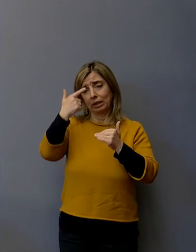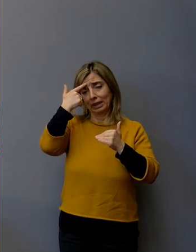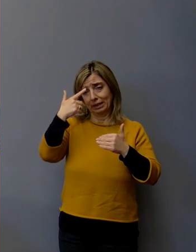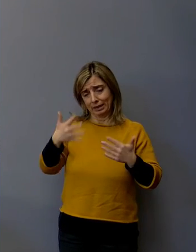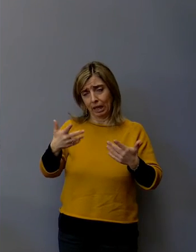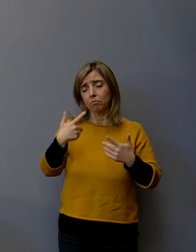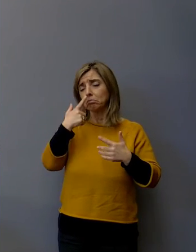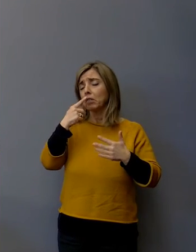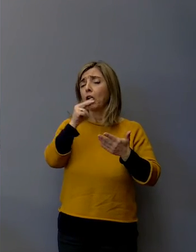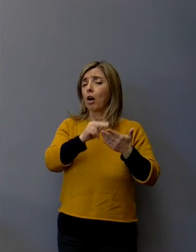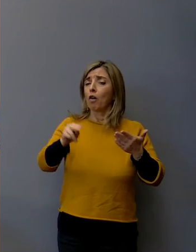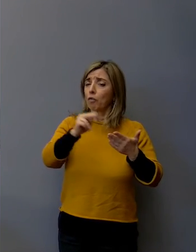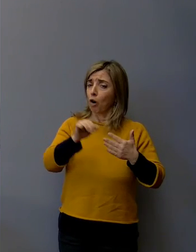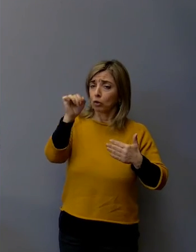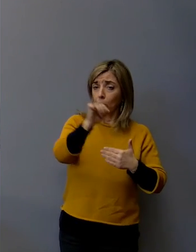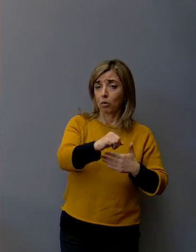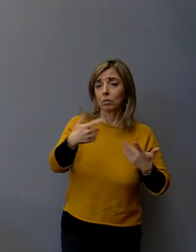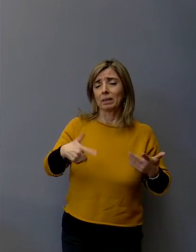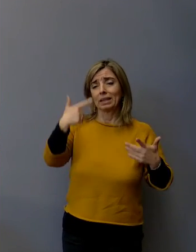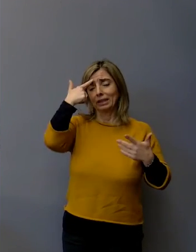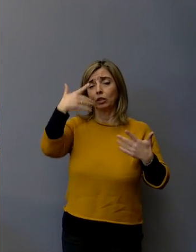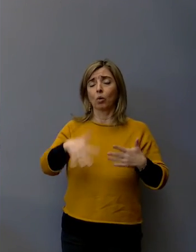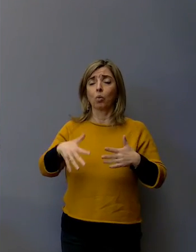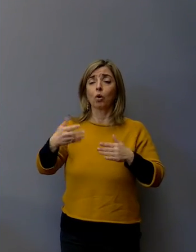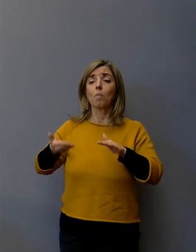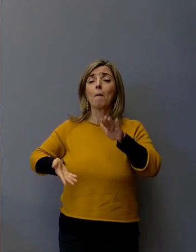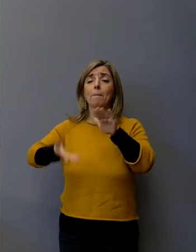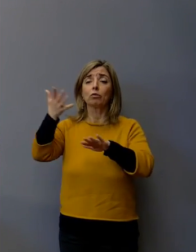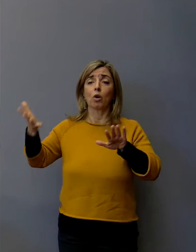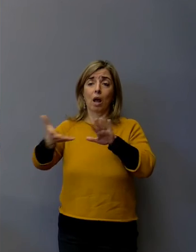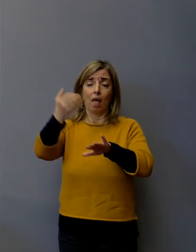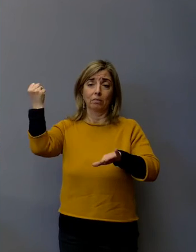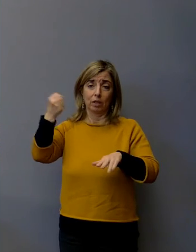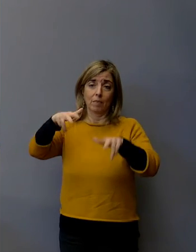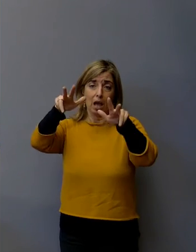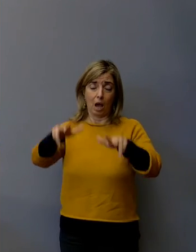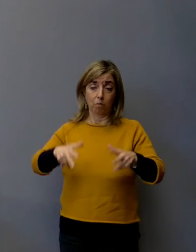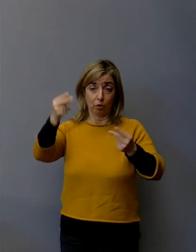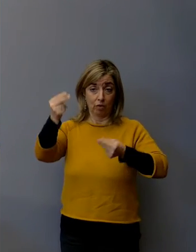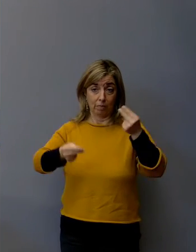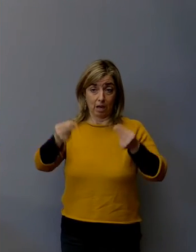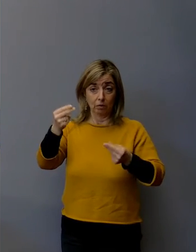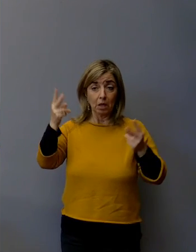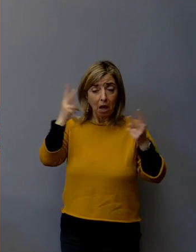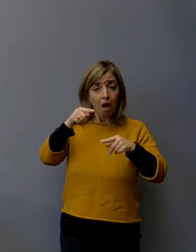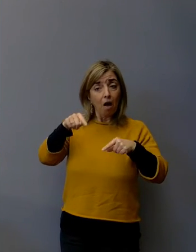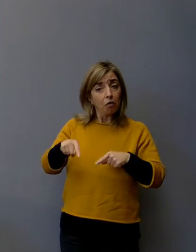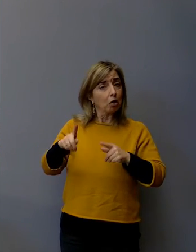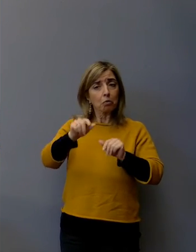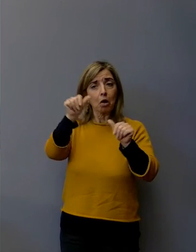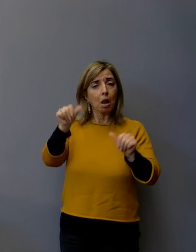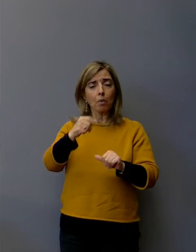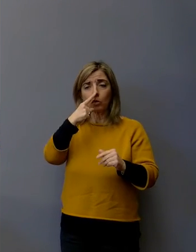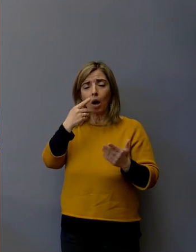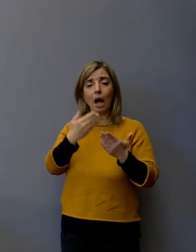voto presumibilmente di approvazione ma non è questo il modo di approcciare il problema perché se la